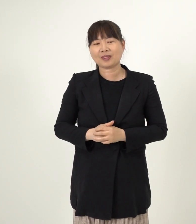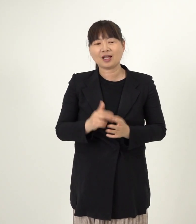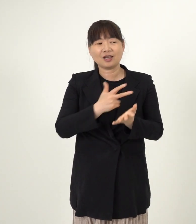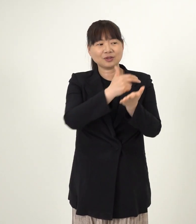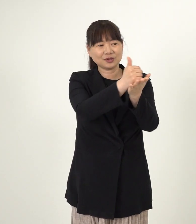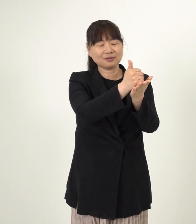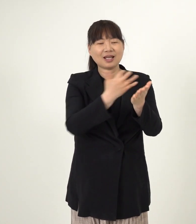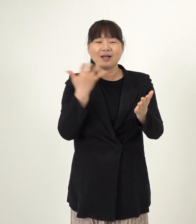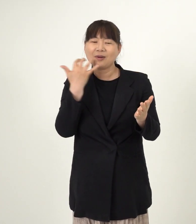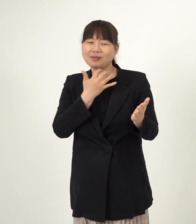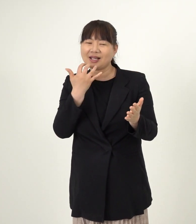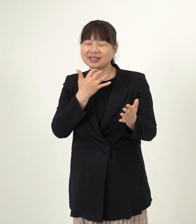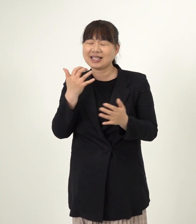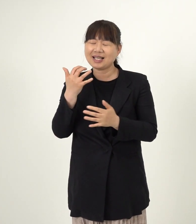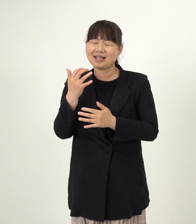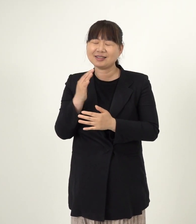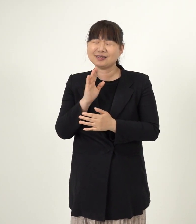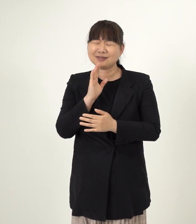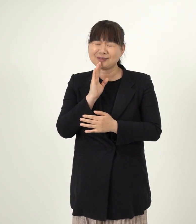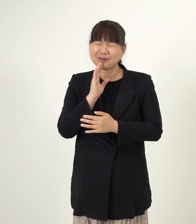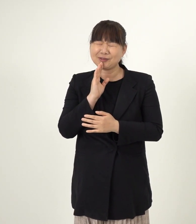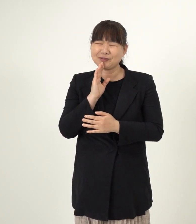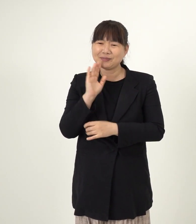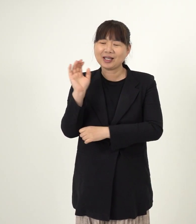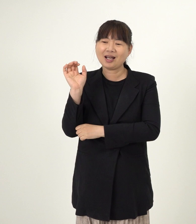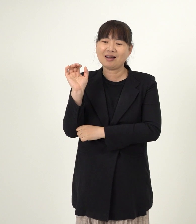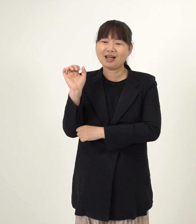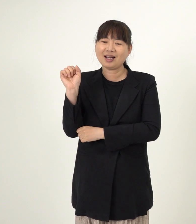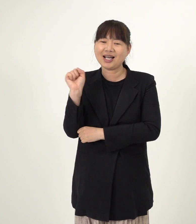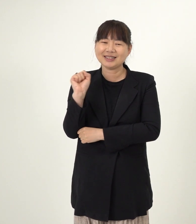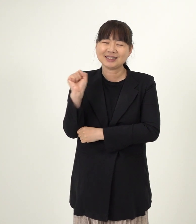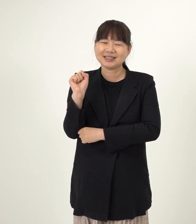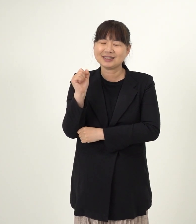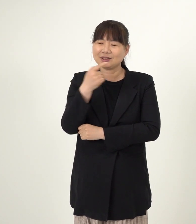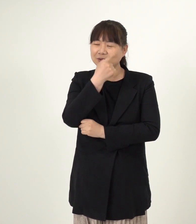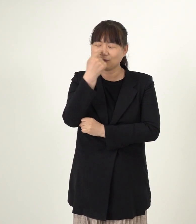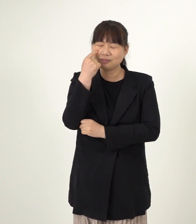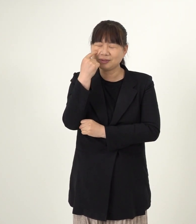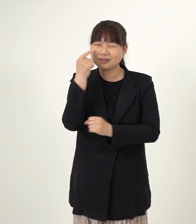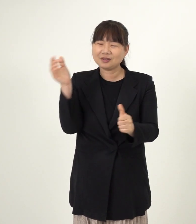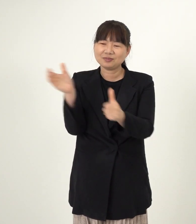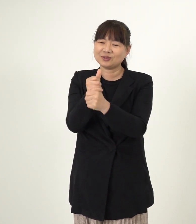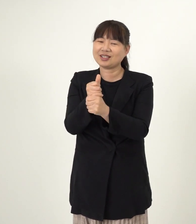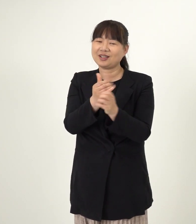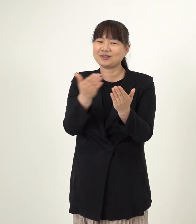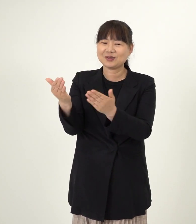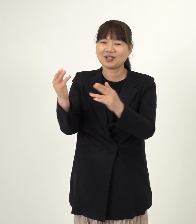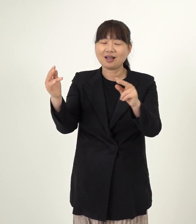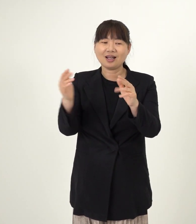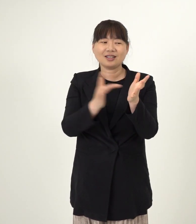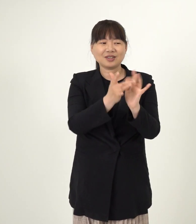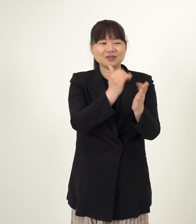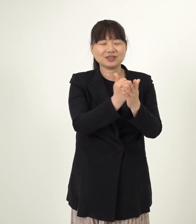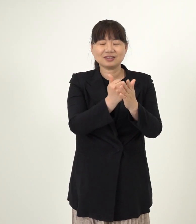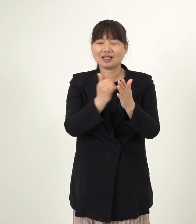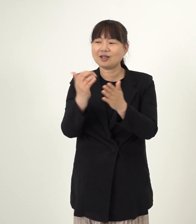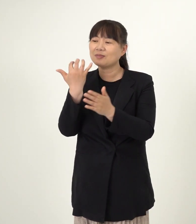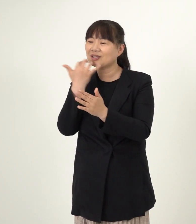주님이 베드로의 흔들리는 눈빛을 붙잡으셨어요. 그 눈길이 마주치는 순간